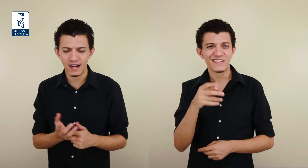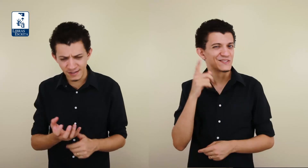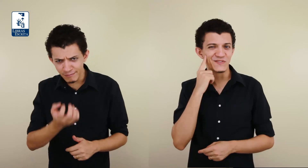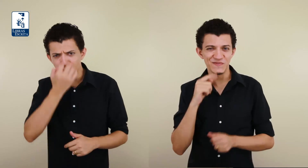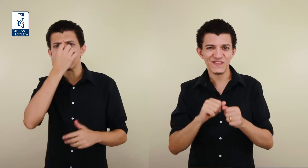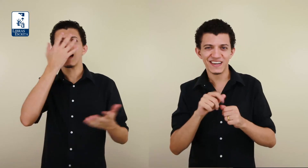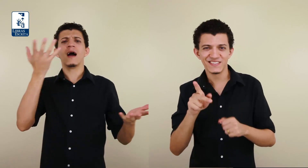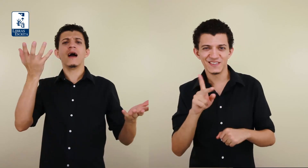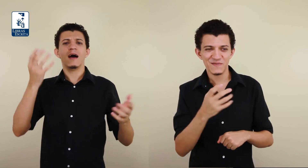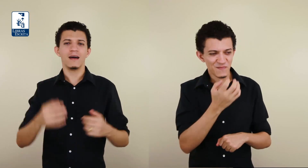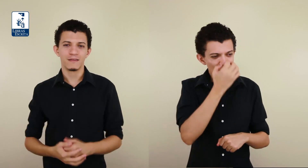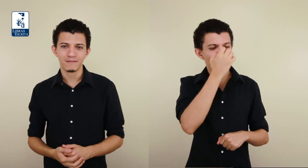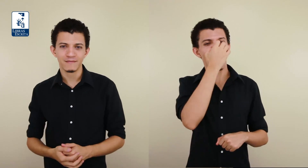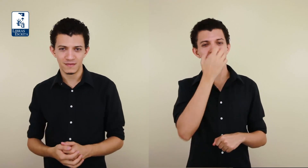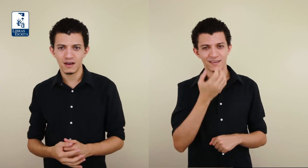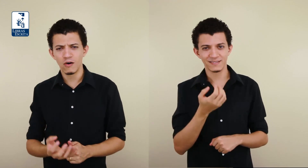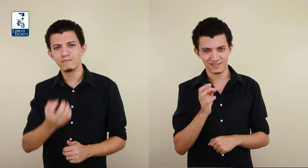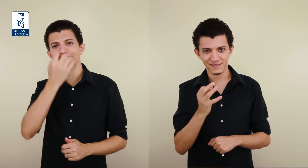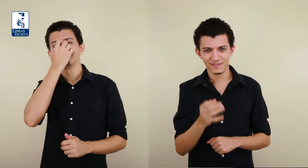sinais. Né? Ou